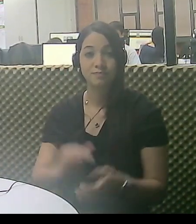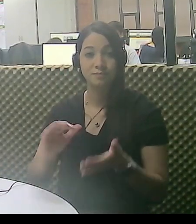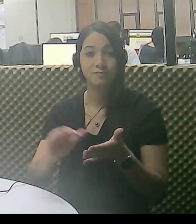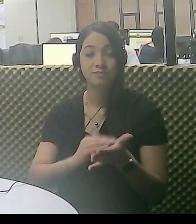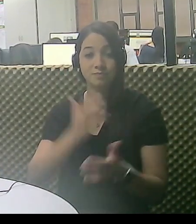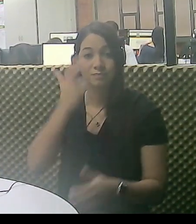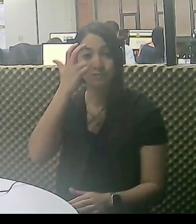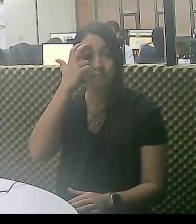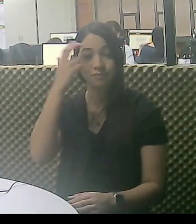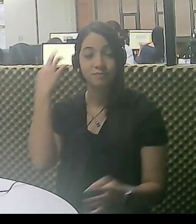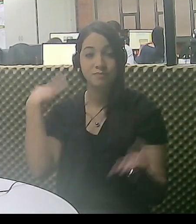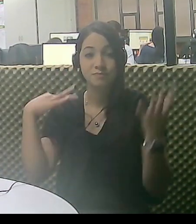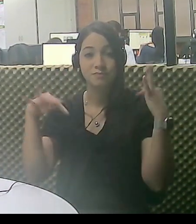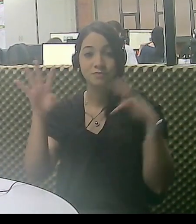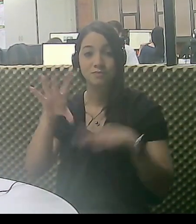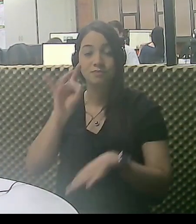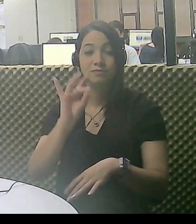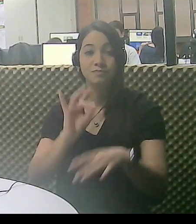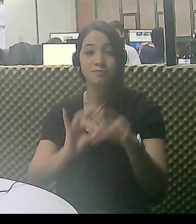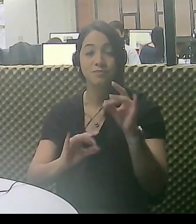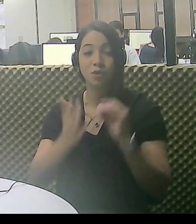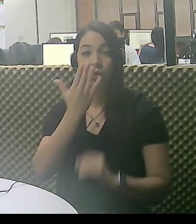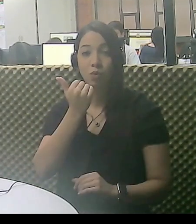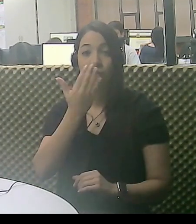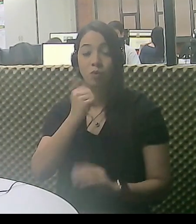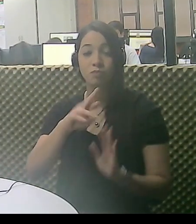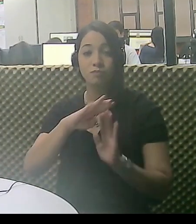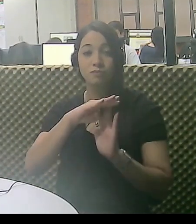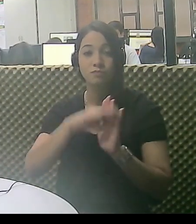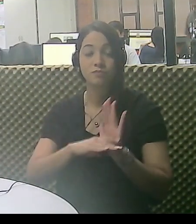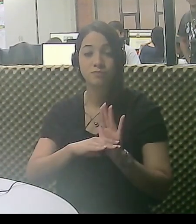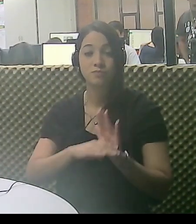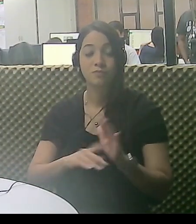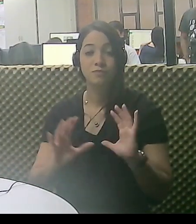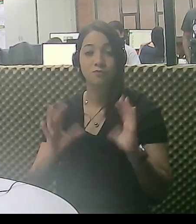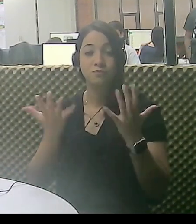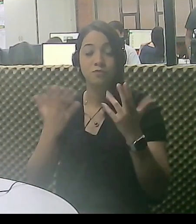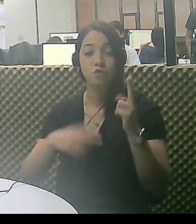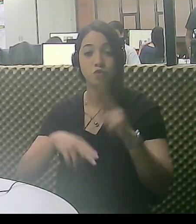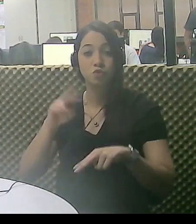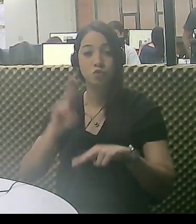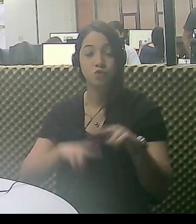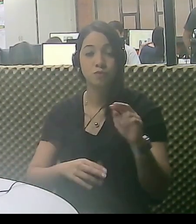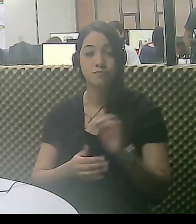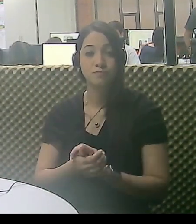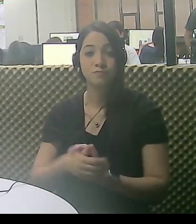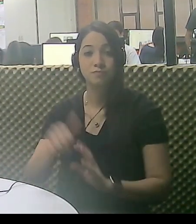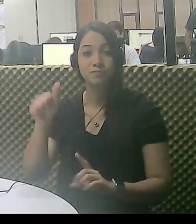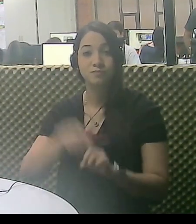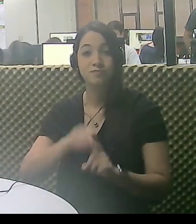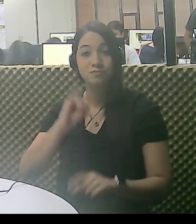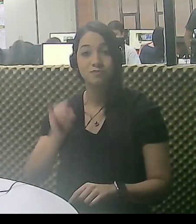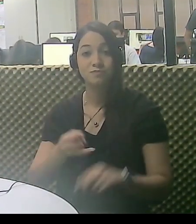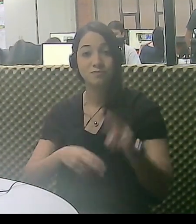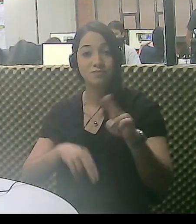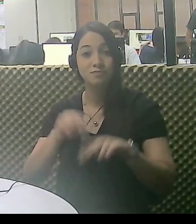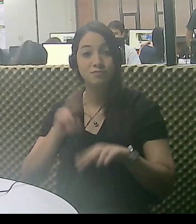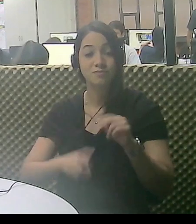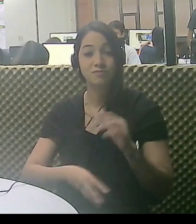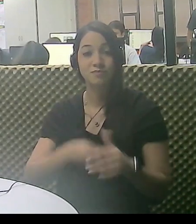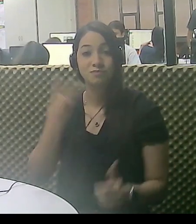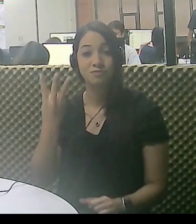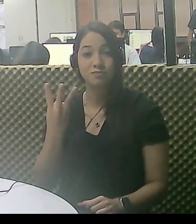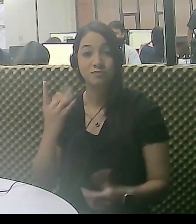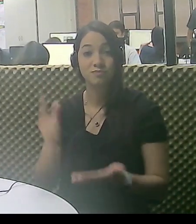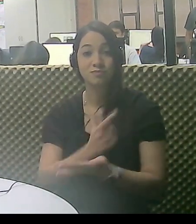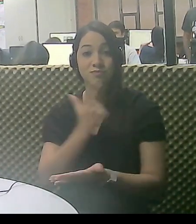Secretaria de Cultura e Turismo vai selecionar receitas de comidas típicas de festas juninas. O mês de junho chegou trazendo a terceira edição